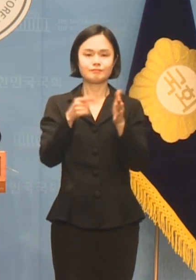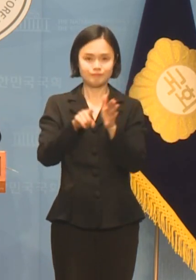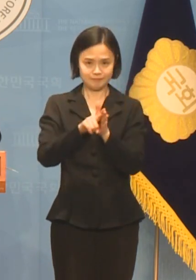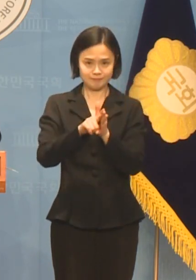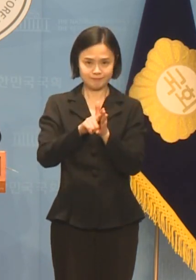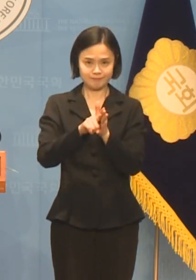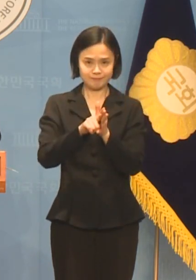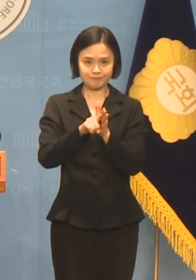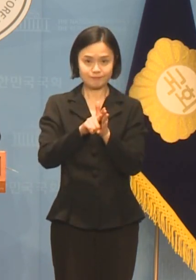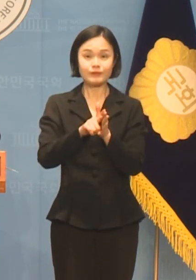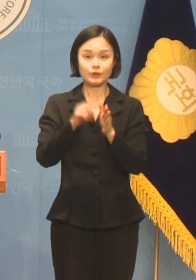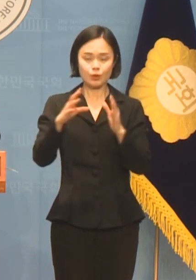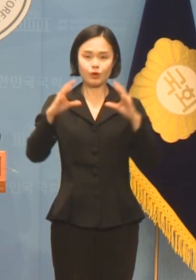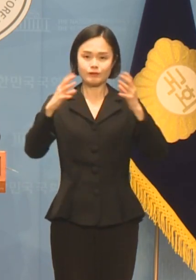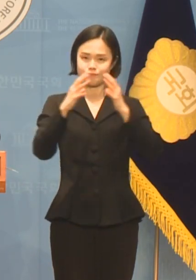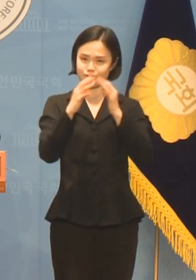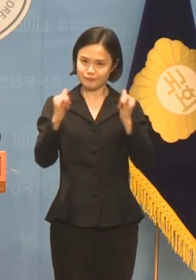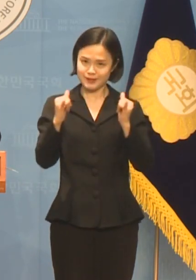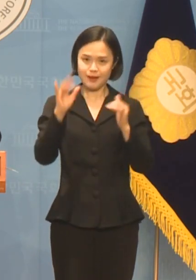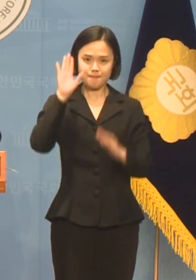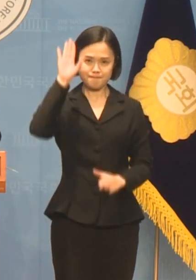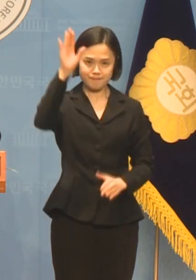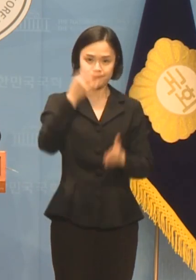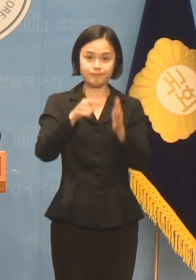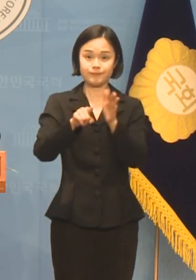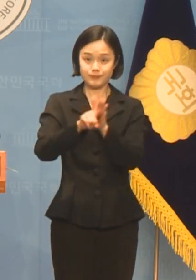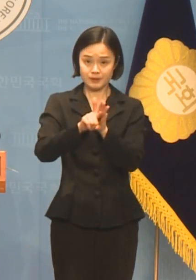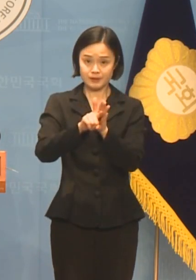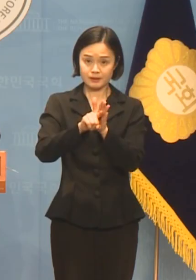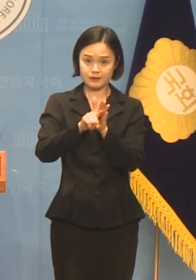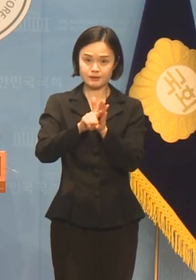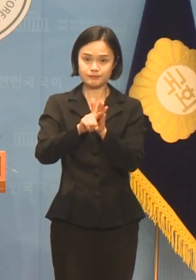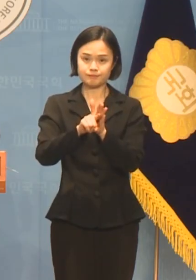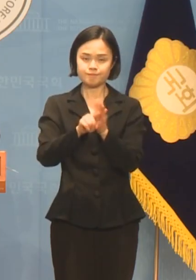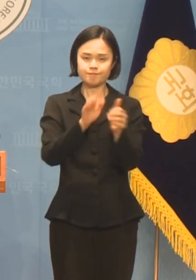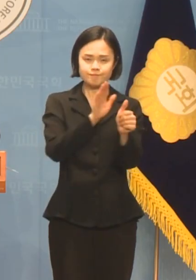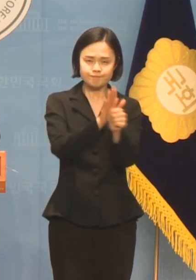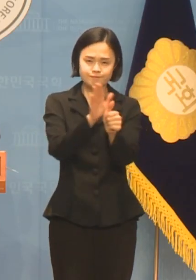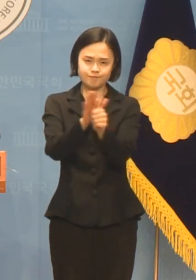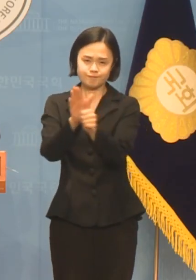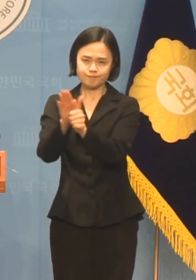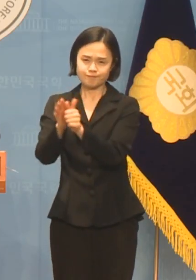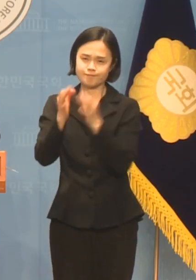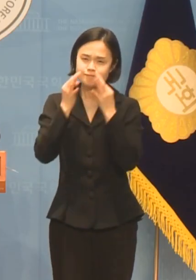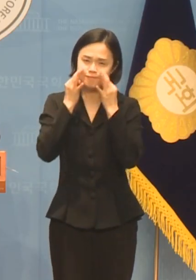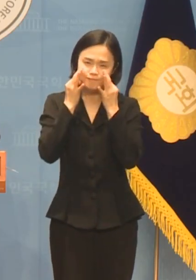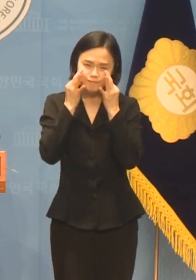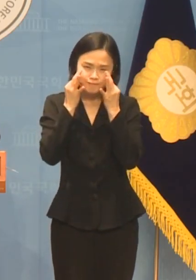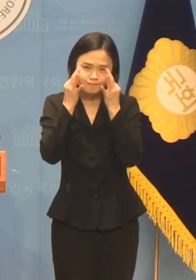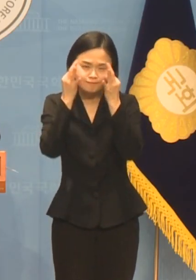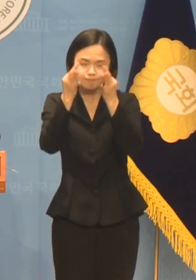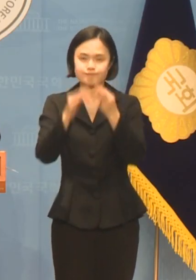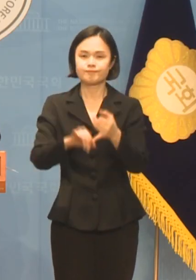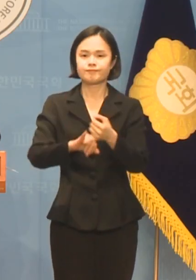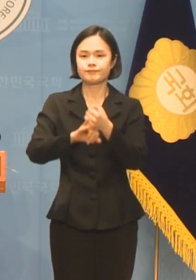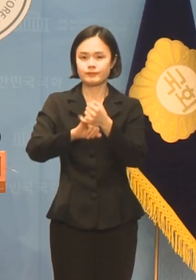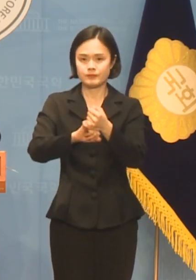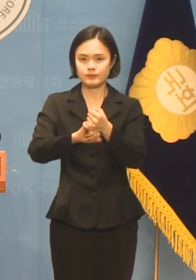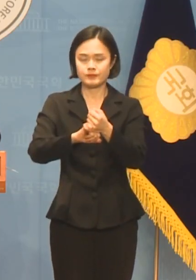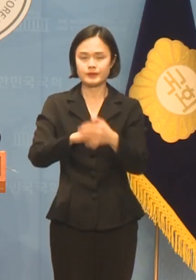국가와 국민의 미래를 위해 필요한 모든 지원과 노력을 아끼지